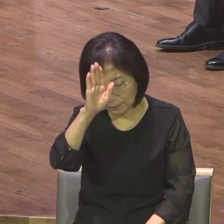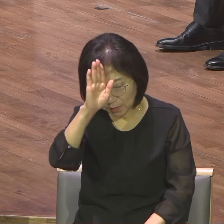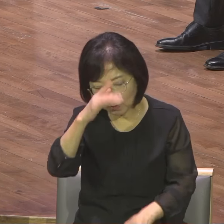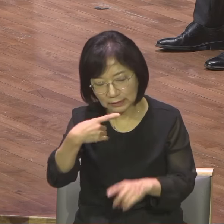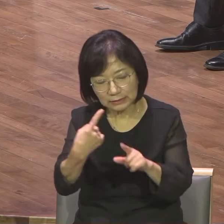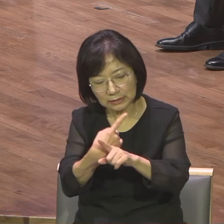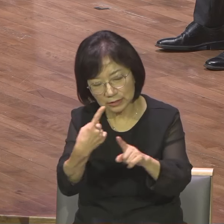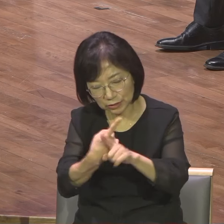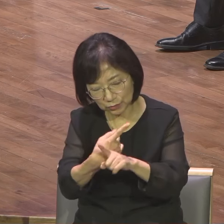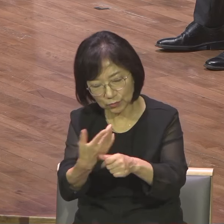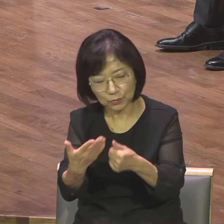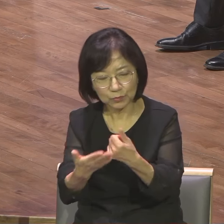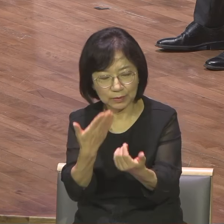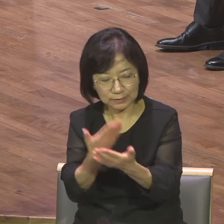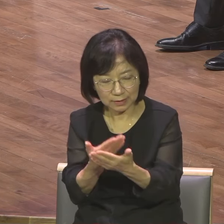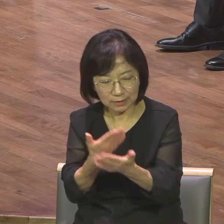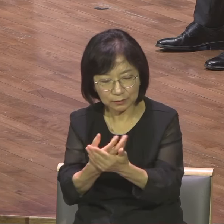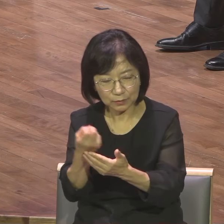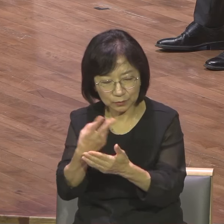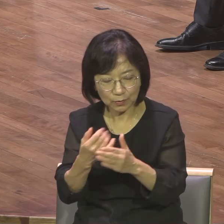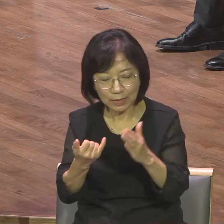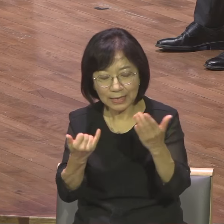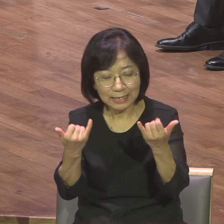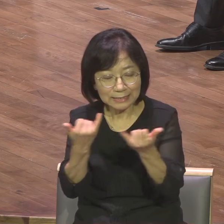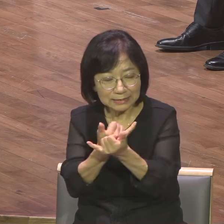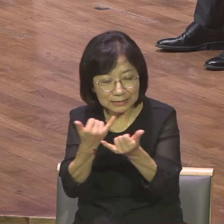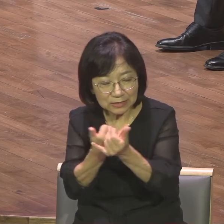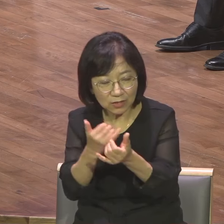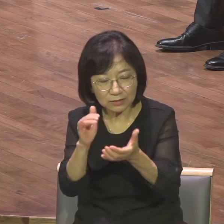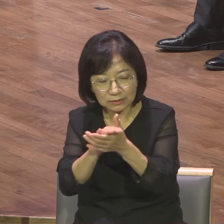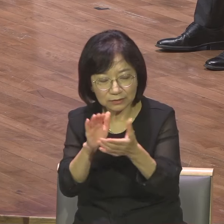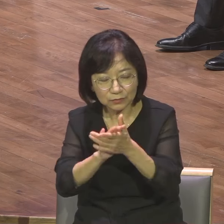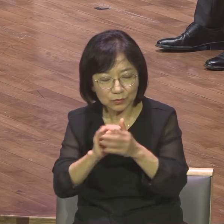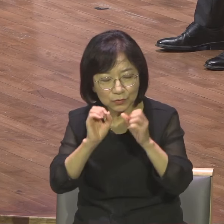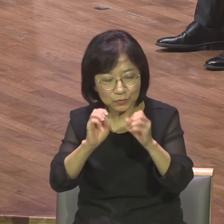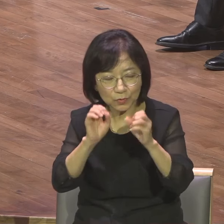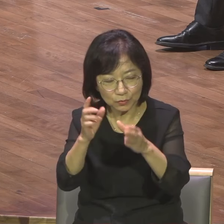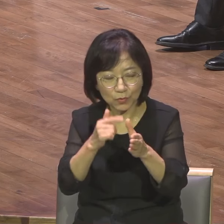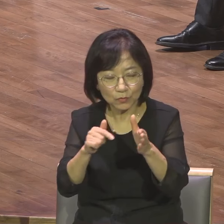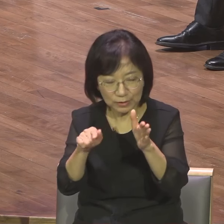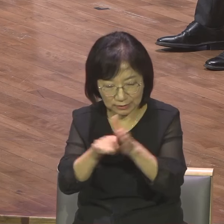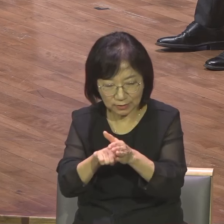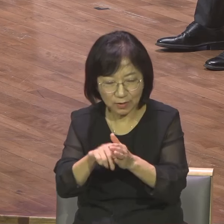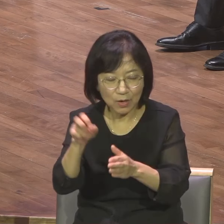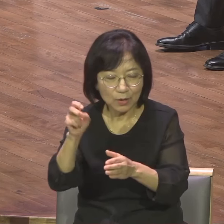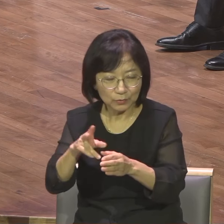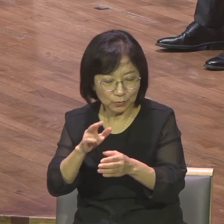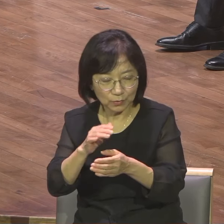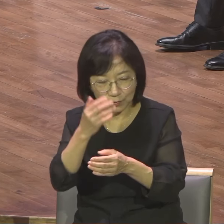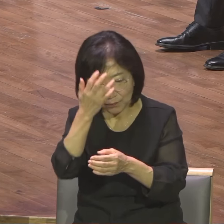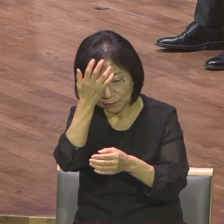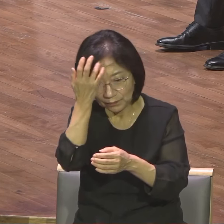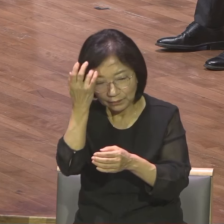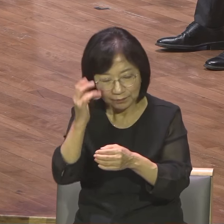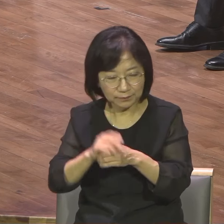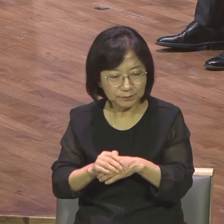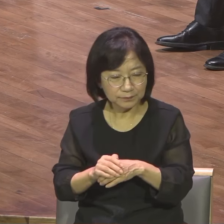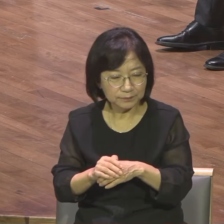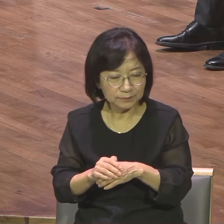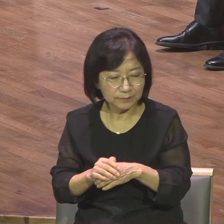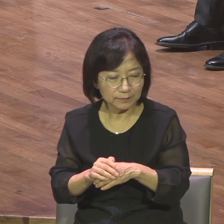새가족의 예배화와 교회화를 위해서, 개인과 가정을 위해서, 임마누엘의 믿음을 교회를 통해 우리에게